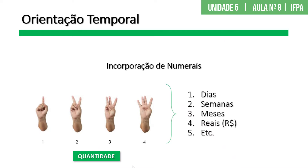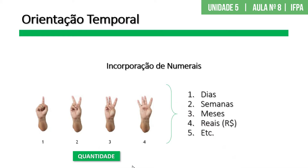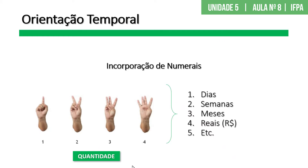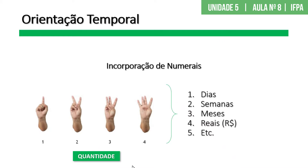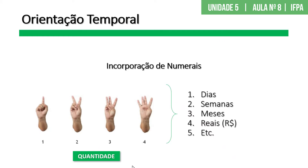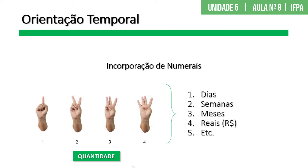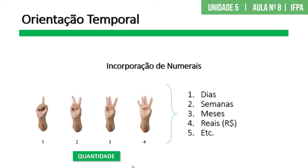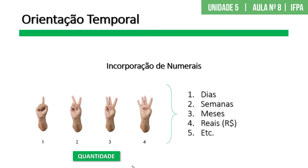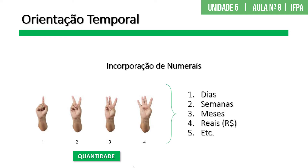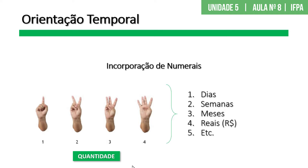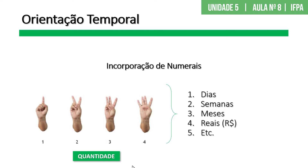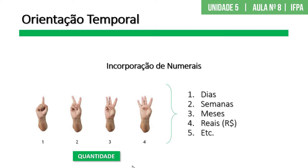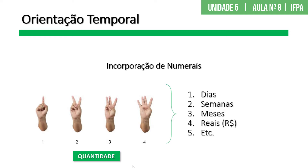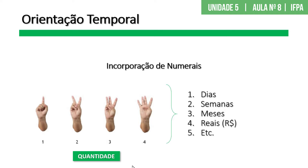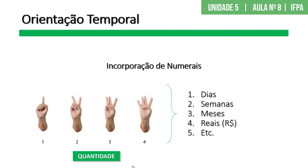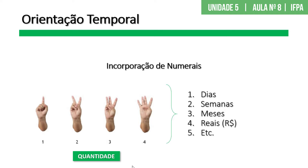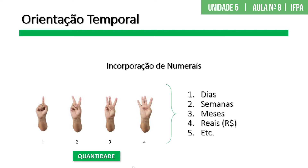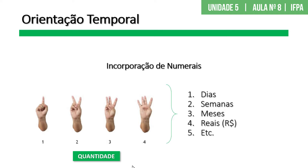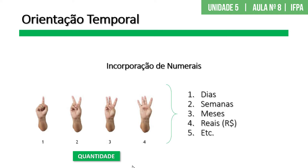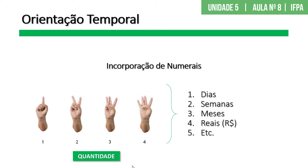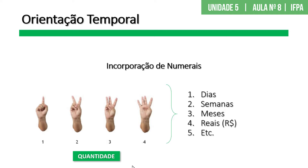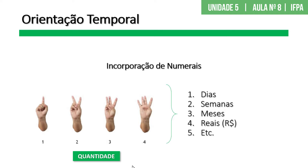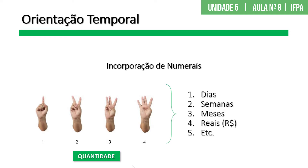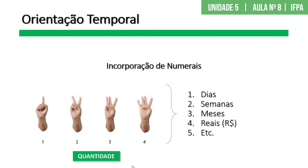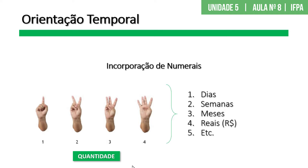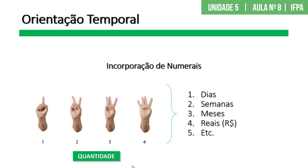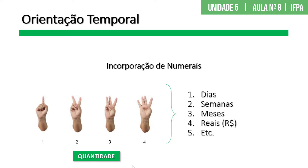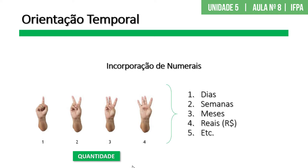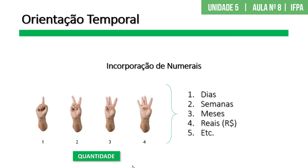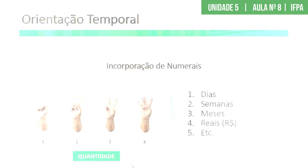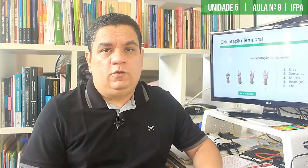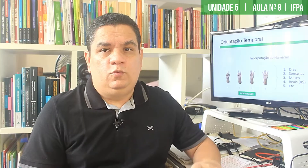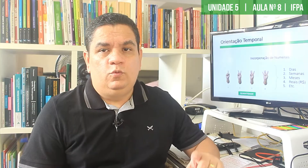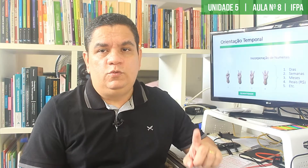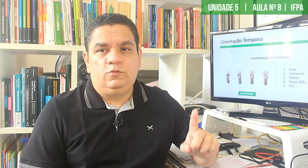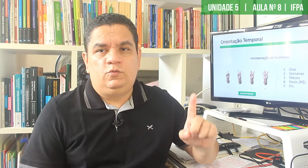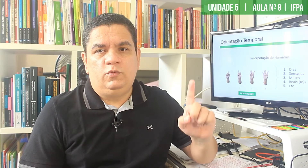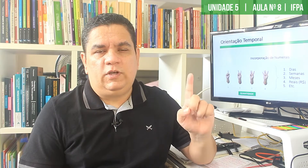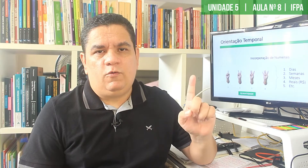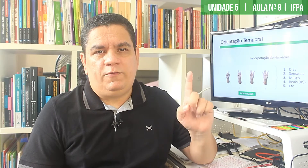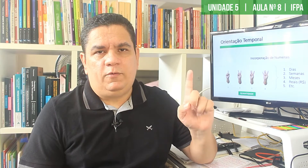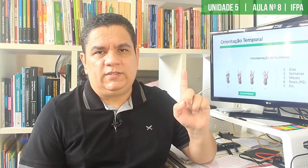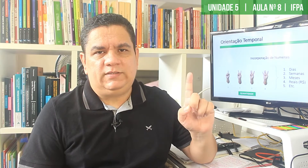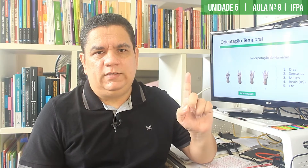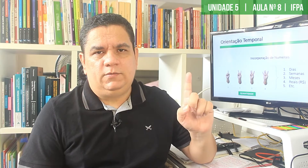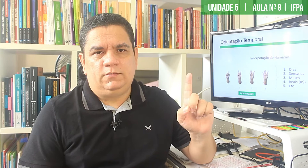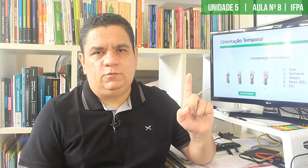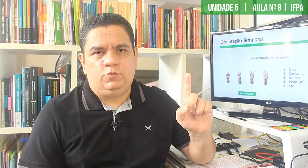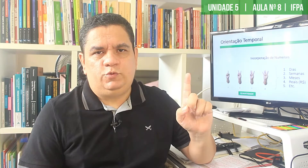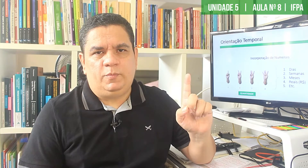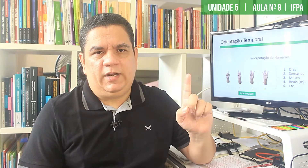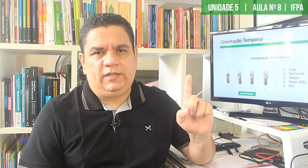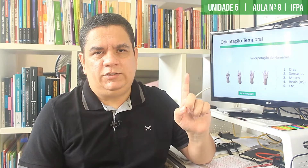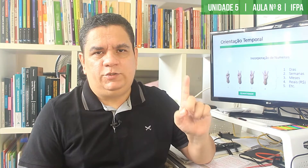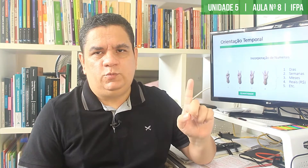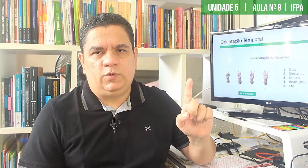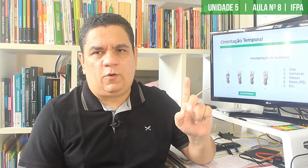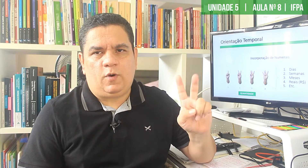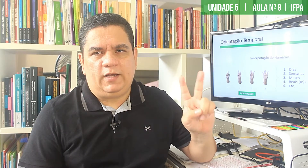falamos nas aulas anteriores, tá? Do uso da configuração dos numerais de 1 a